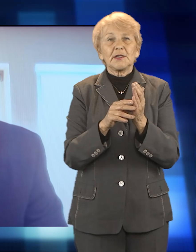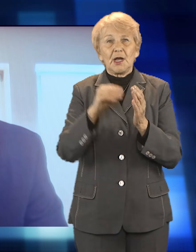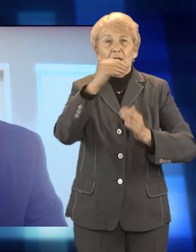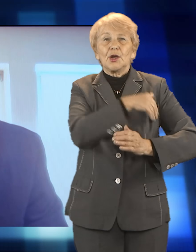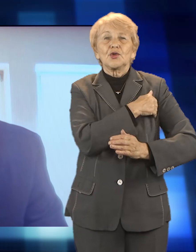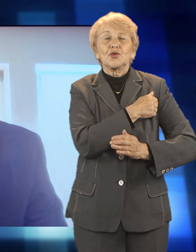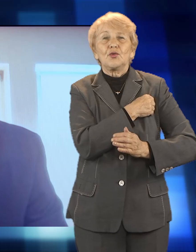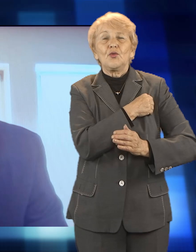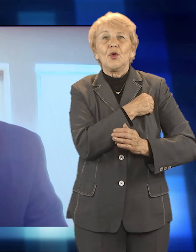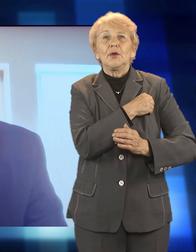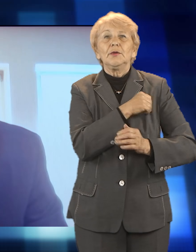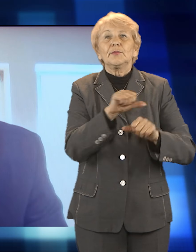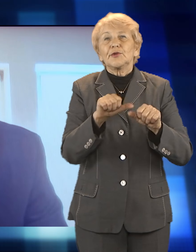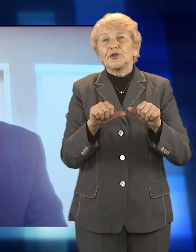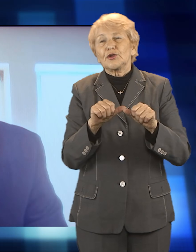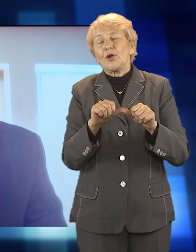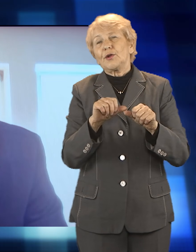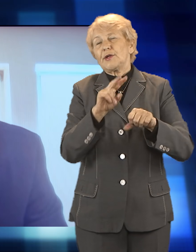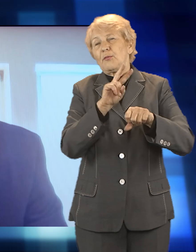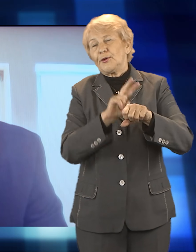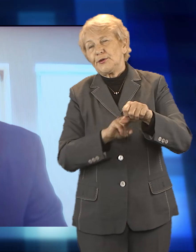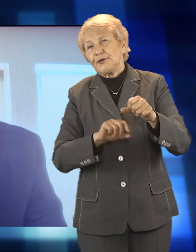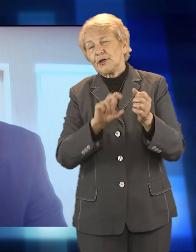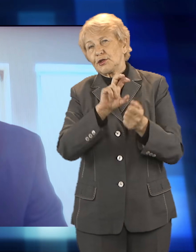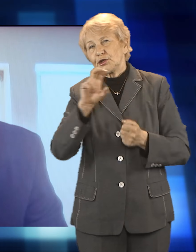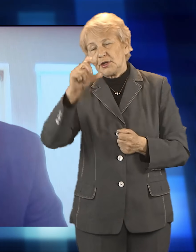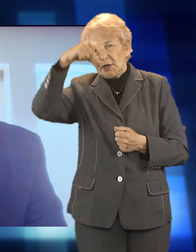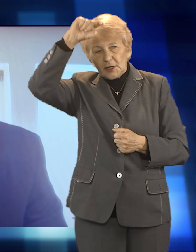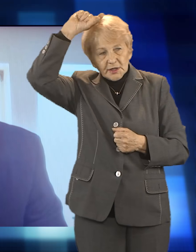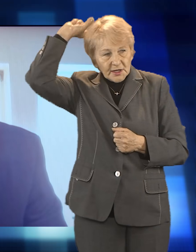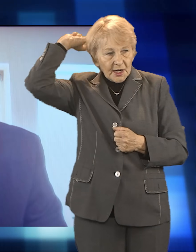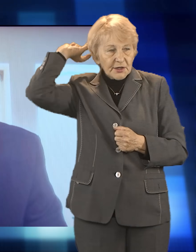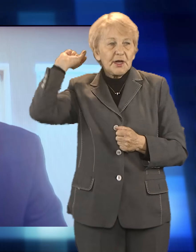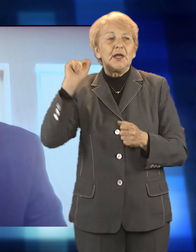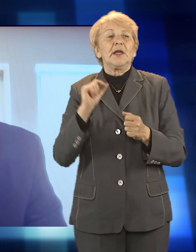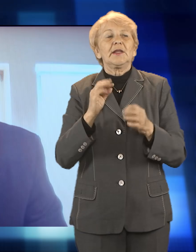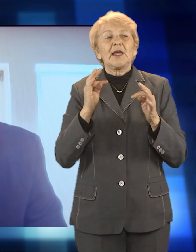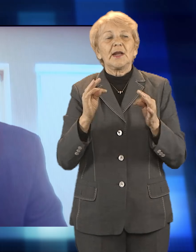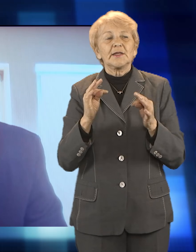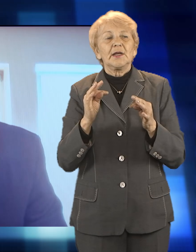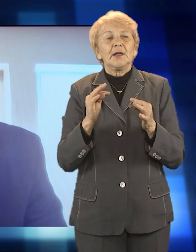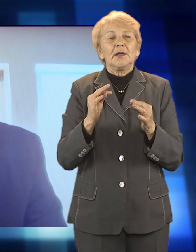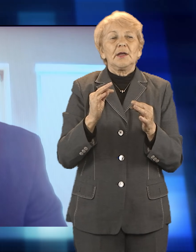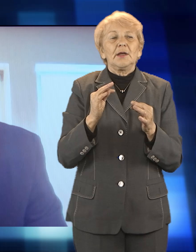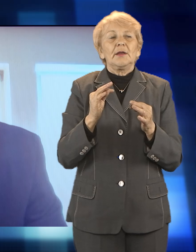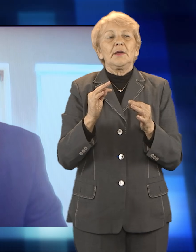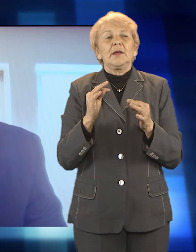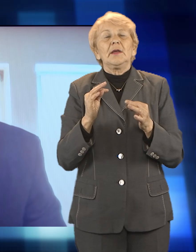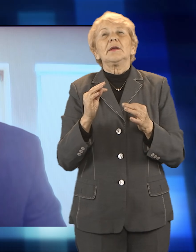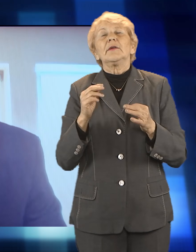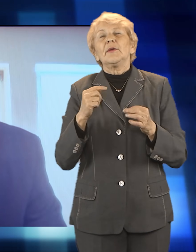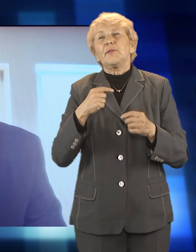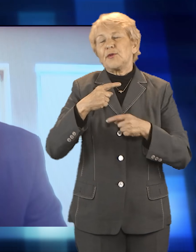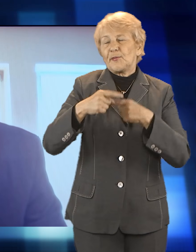chociaż i tak instytucji jak policja czy straż pożarna do tej pory wyprodukowaliśmy około